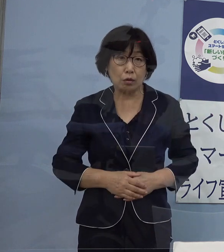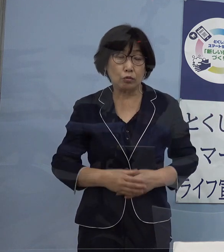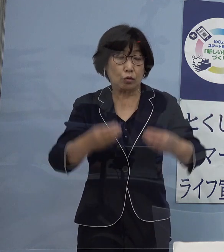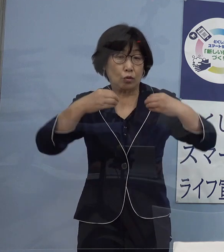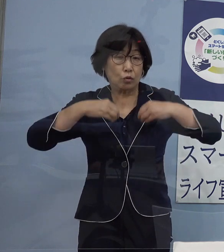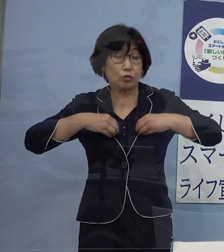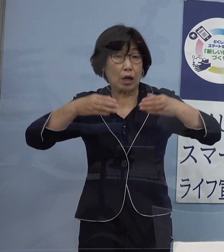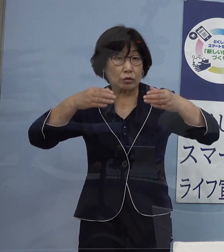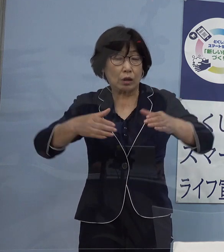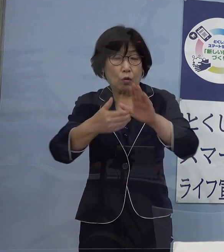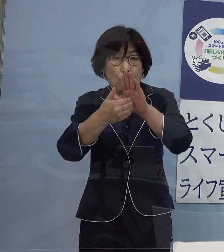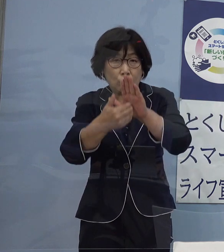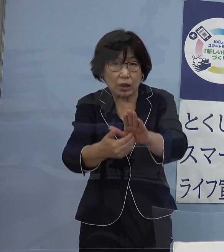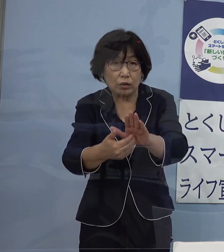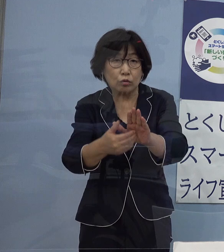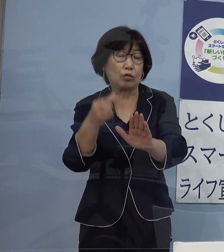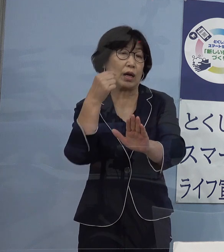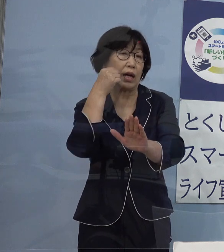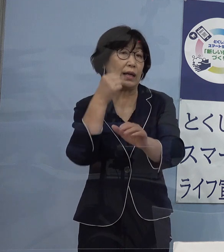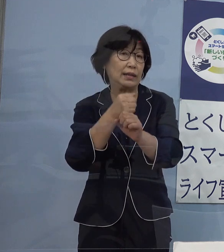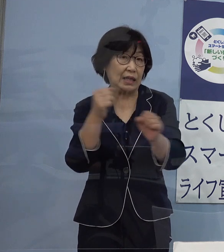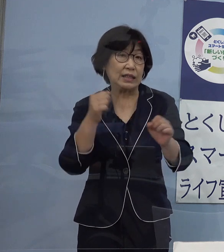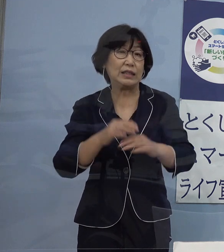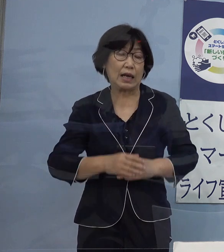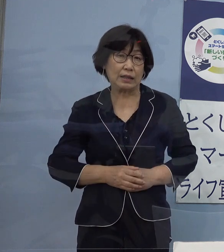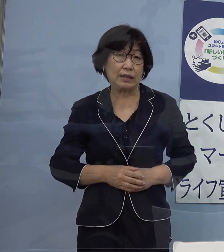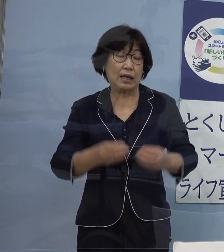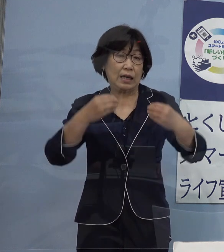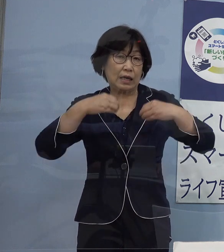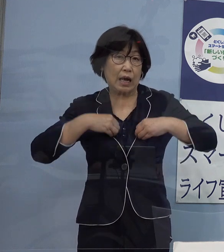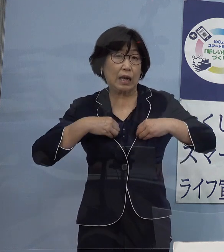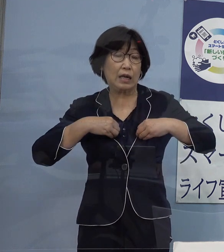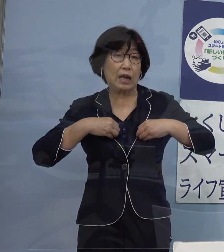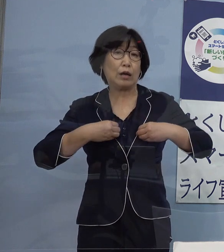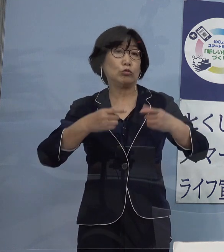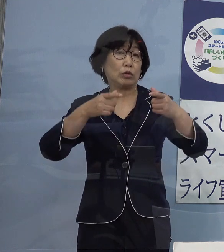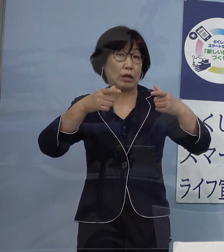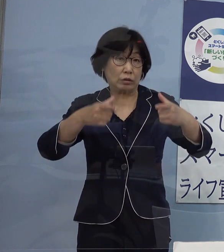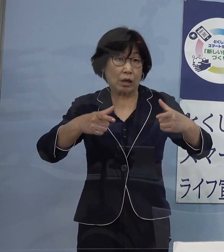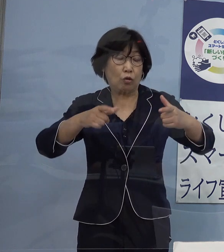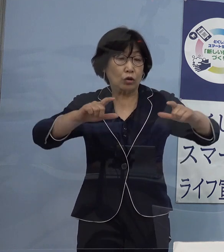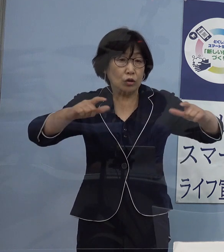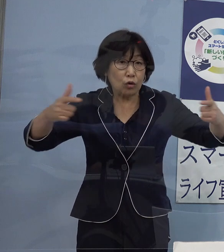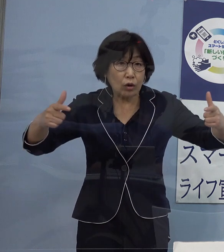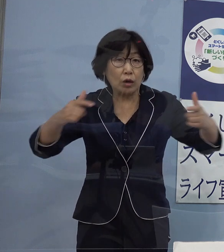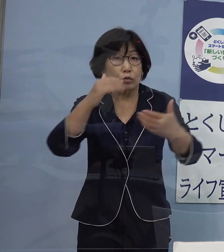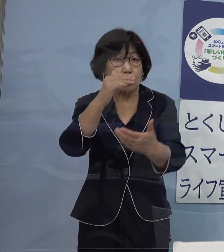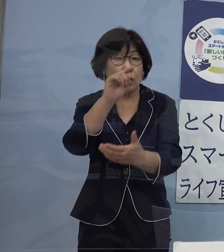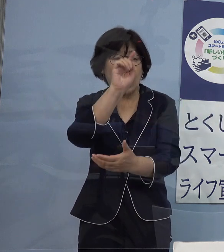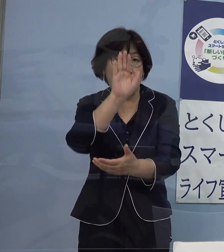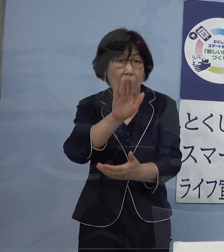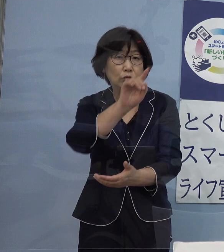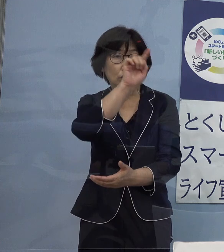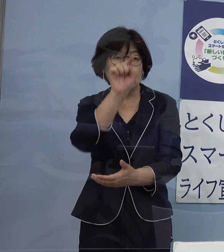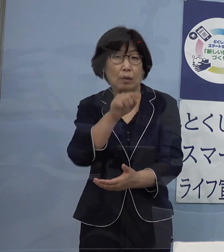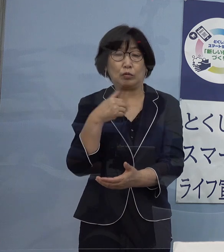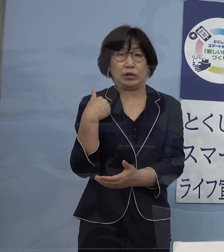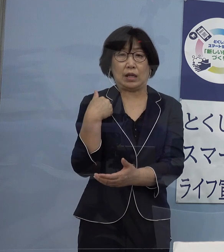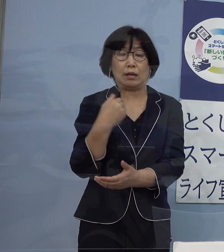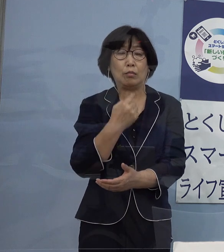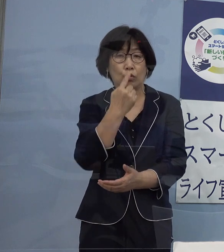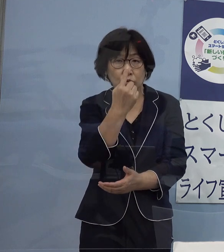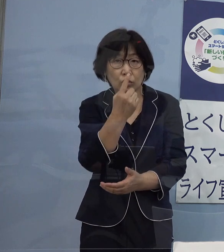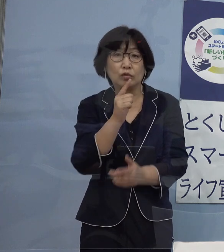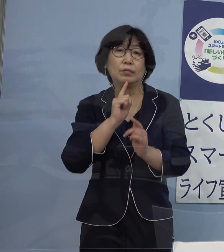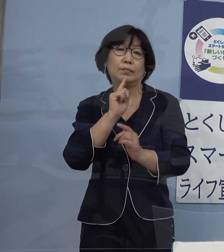ることができない、場合によっては関連クラスターを広げてしまうと、こうなりますので、その点ももう一つあります